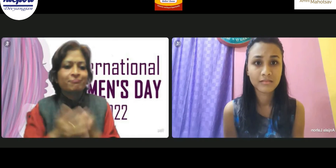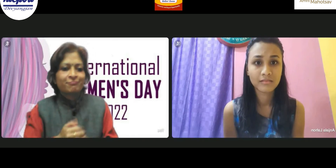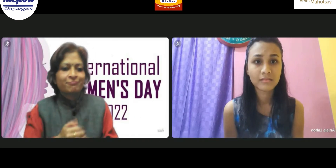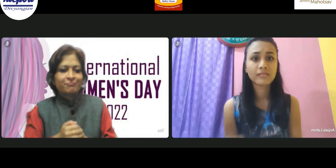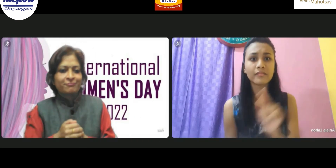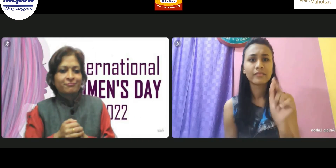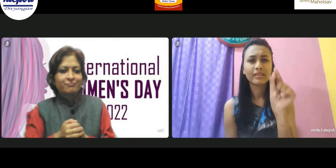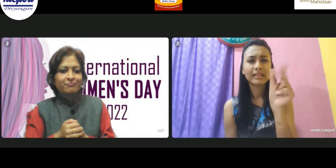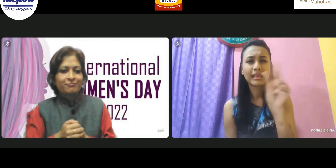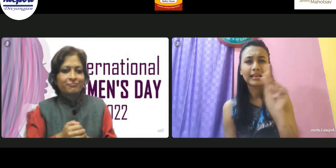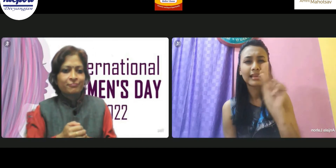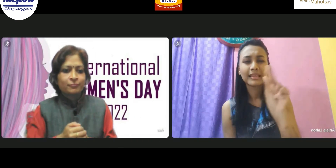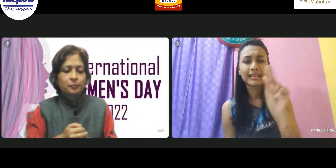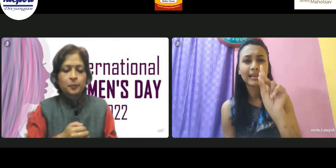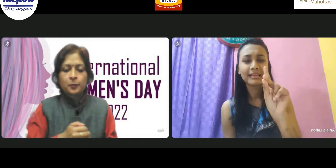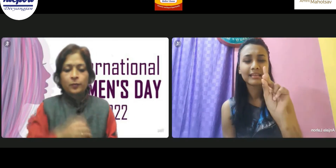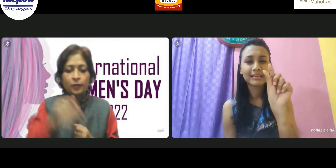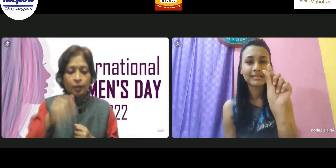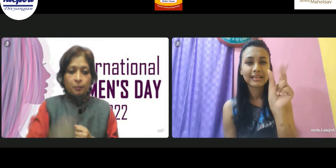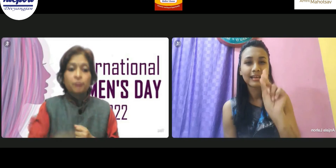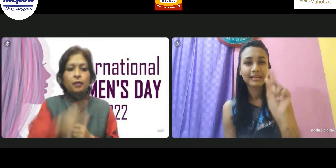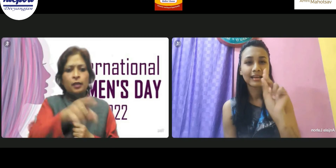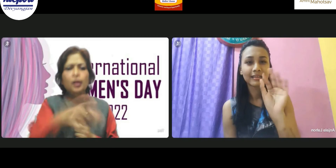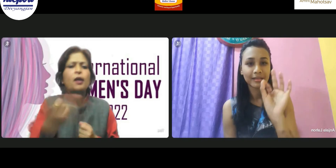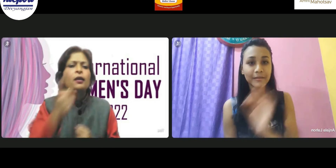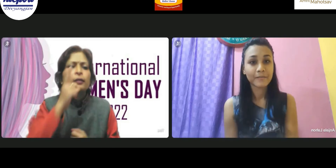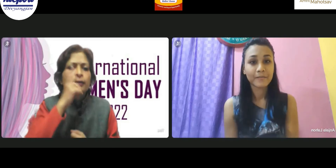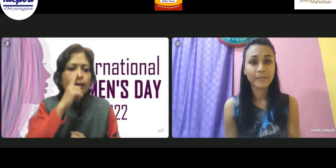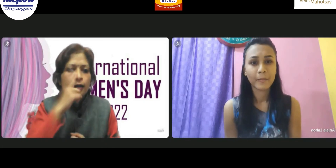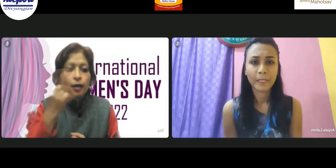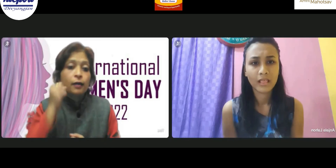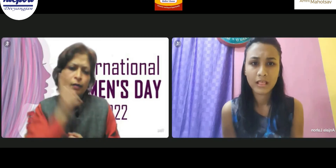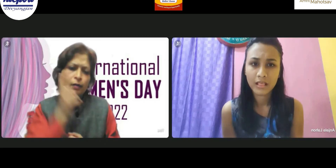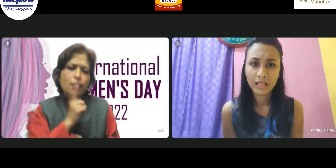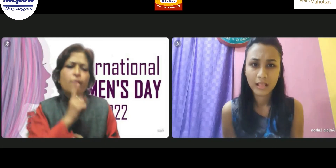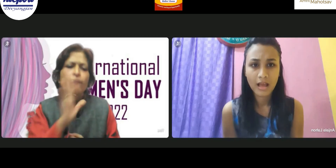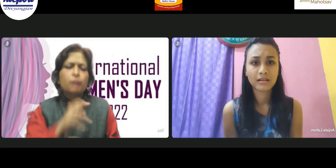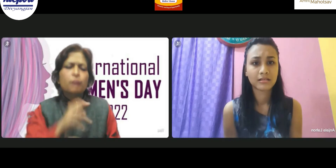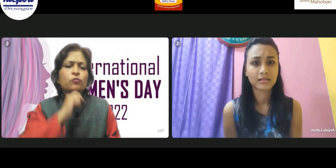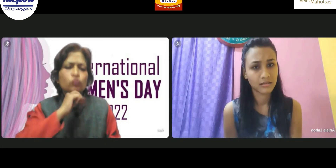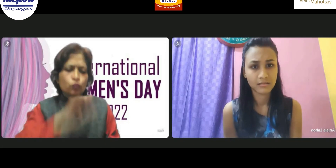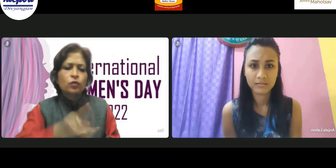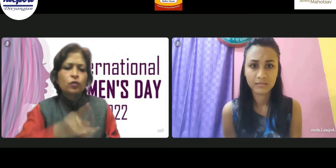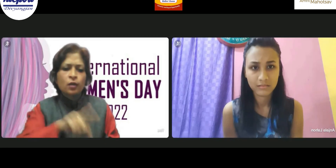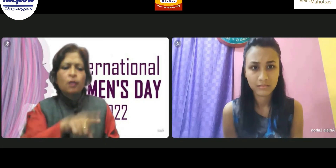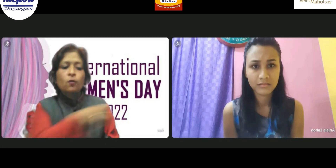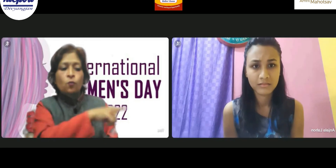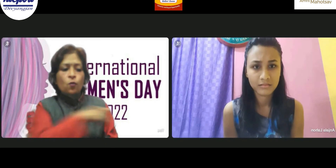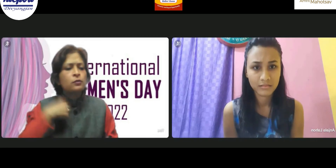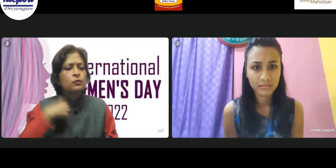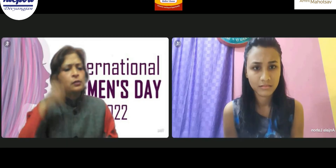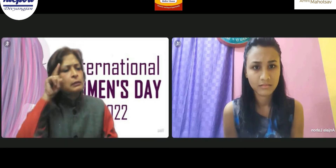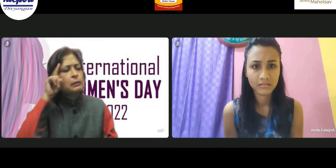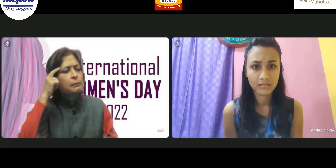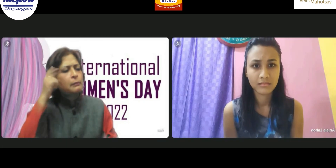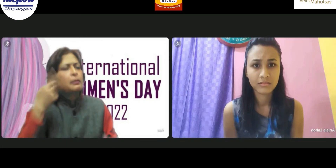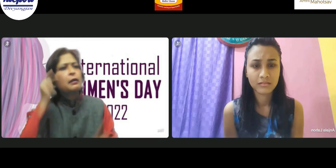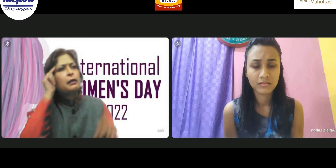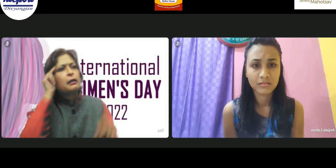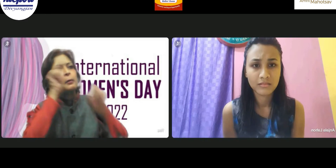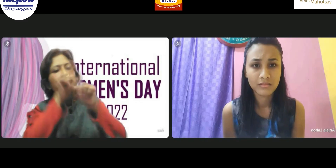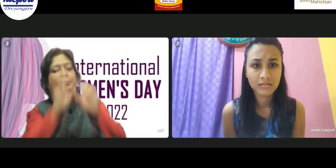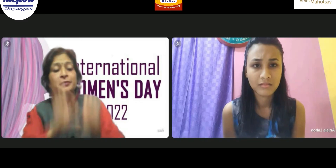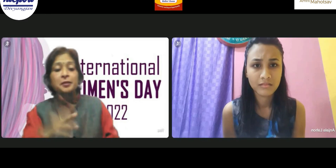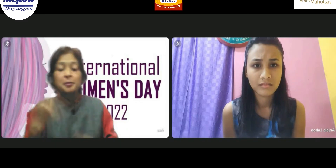क्या मैसेज देना चाहती हैं? क्या आप दोबारा से पूछेंगी? मैं ये बोल रही हूँ कि बहुत सारी ऐसी डेफ